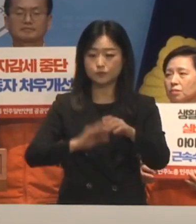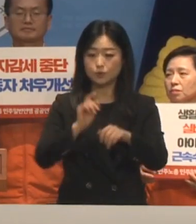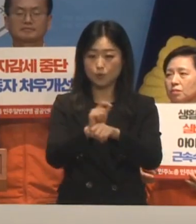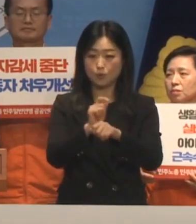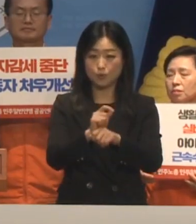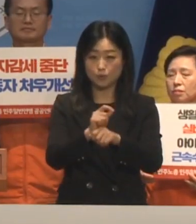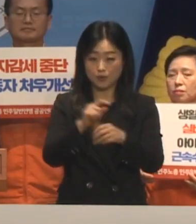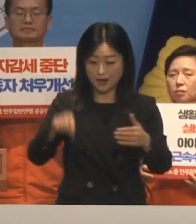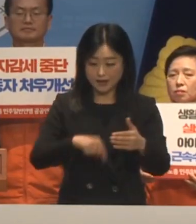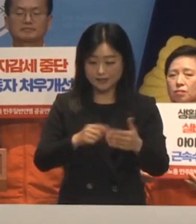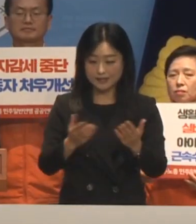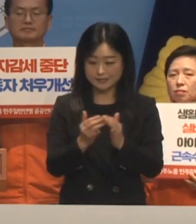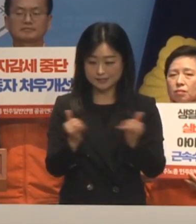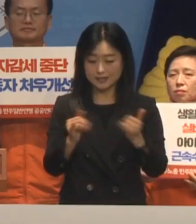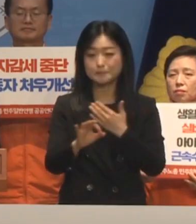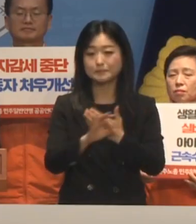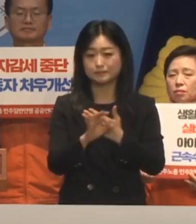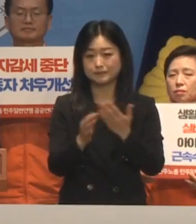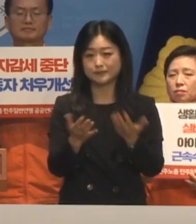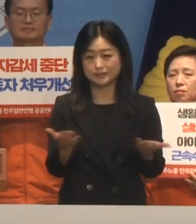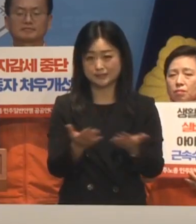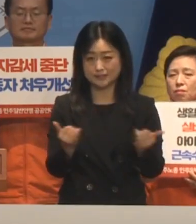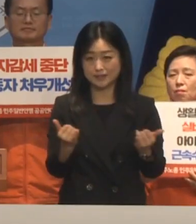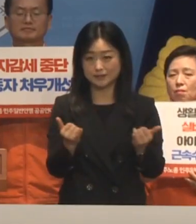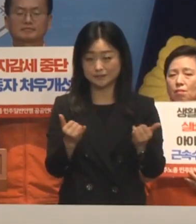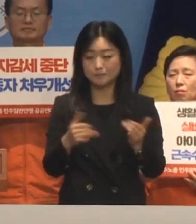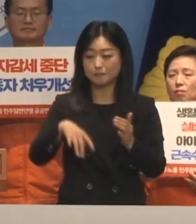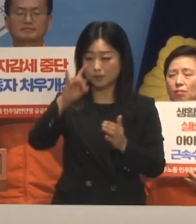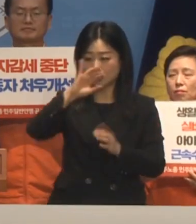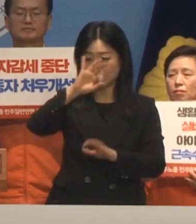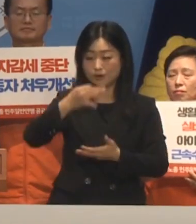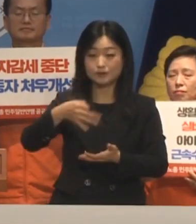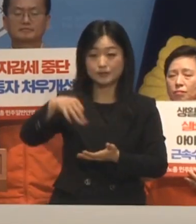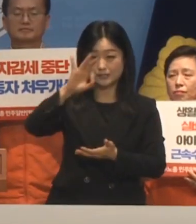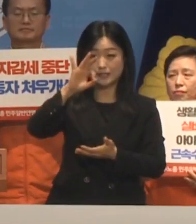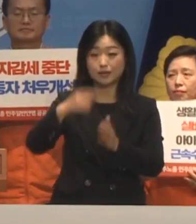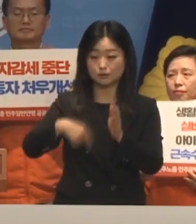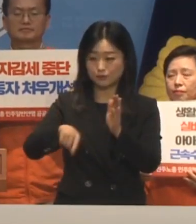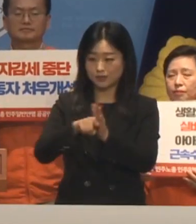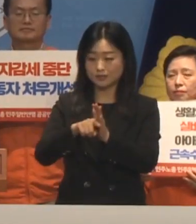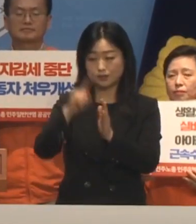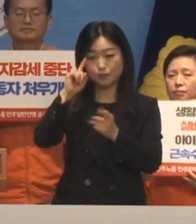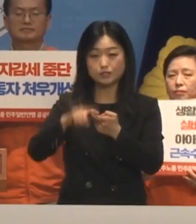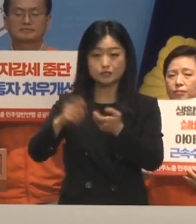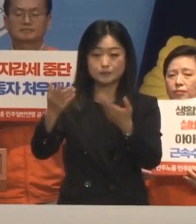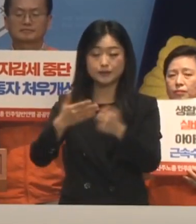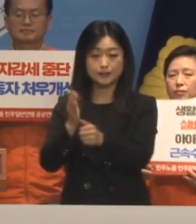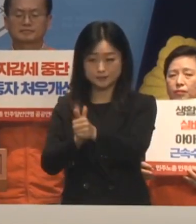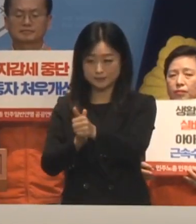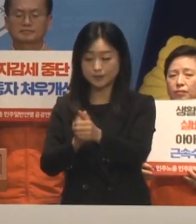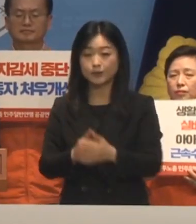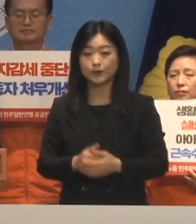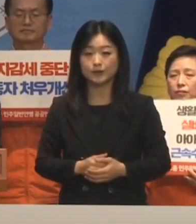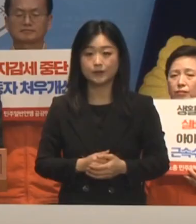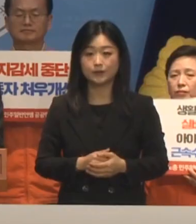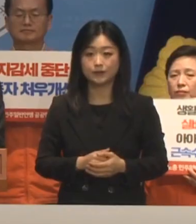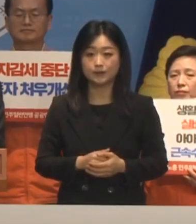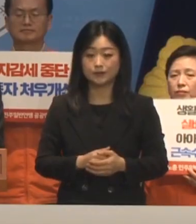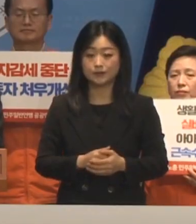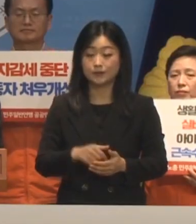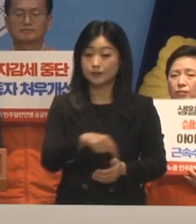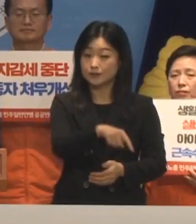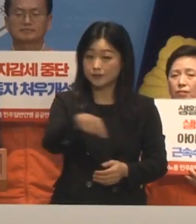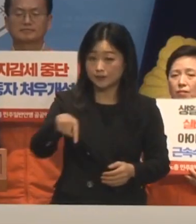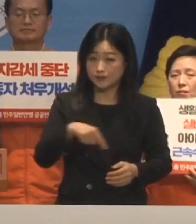비정규직 노동자의 처우를 개선하는 데 먼저 관심을 기울여야 할 것입니다. 매년 공공부문